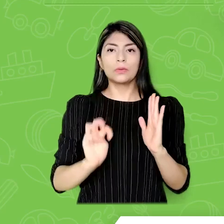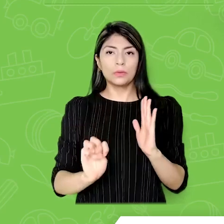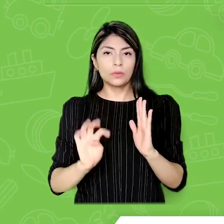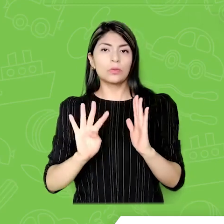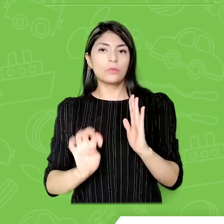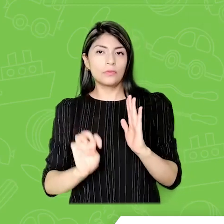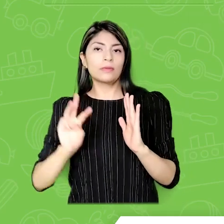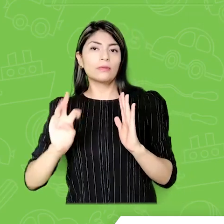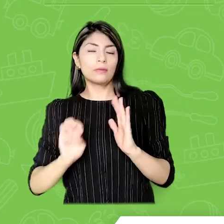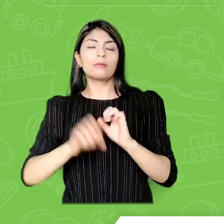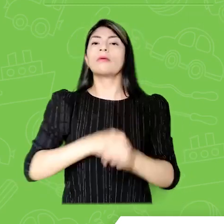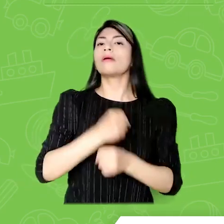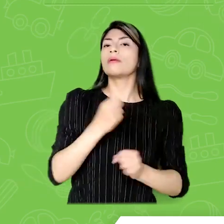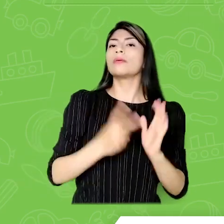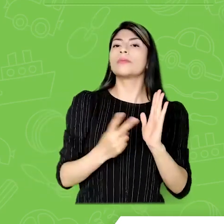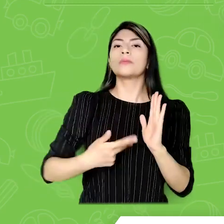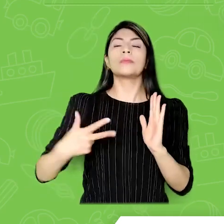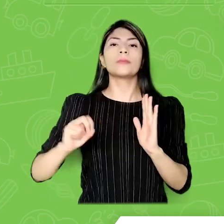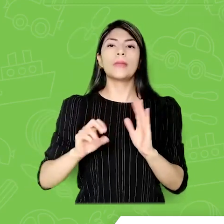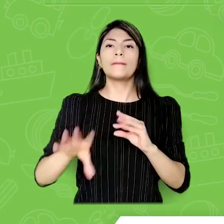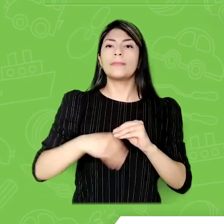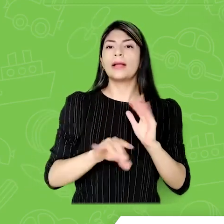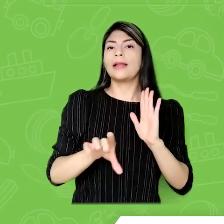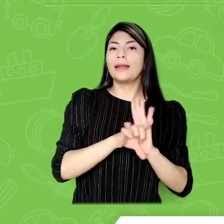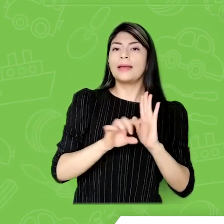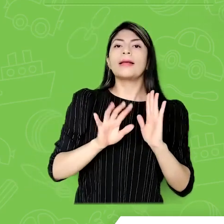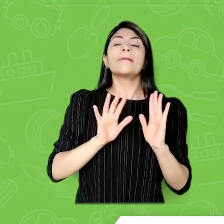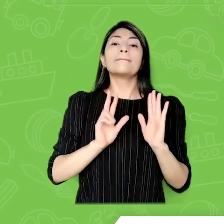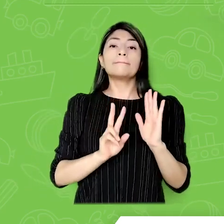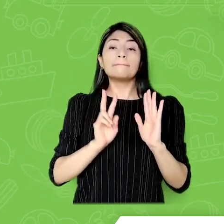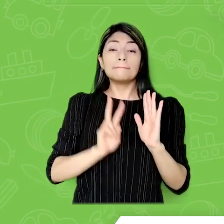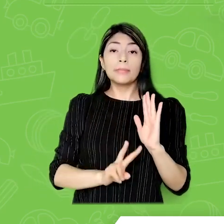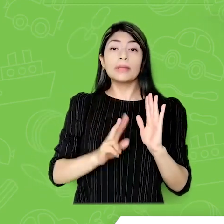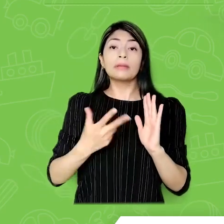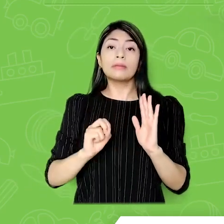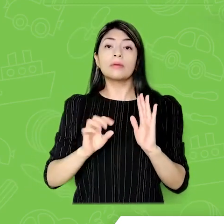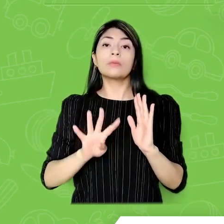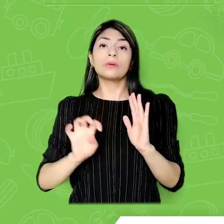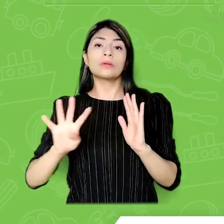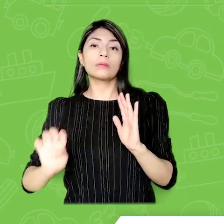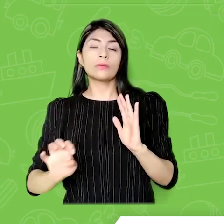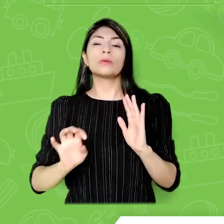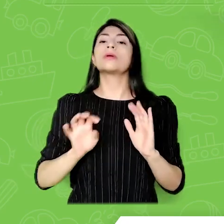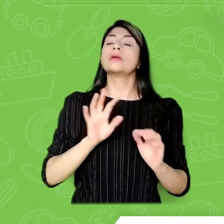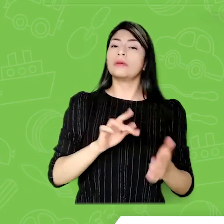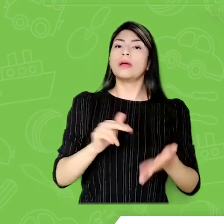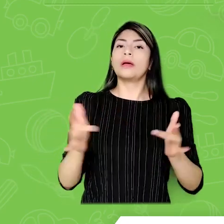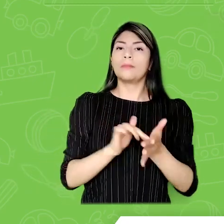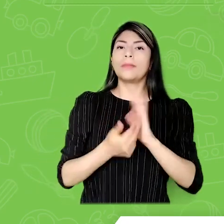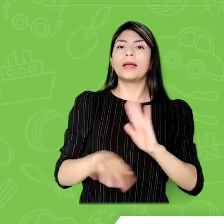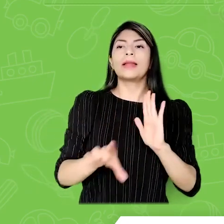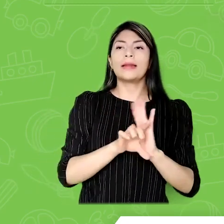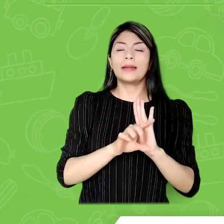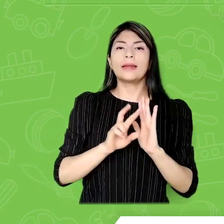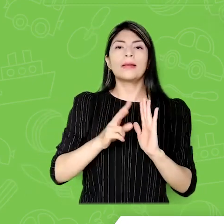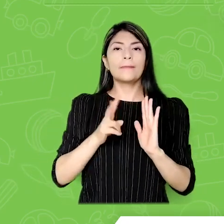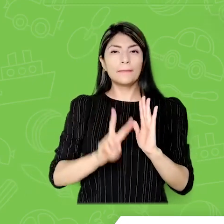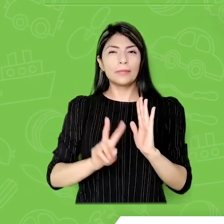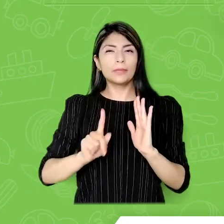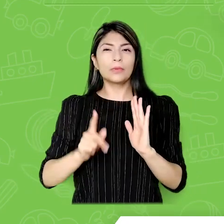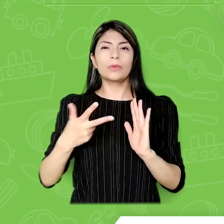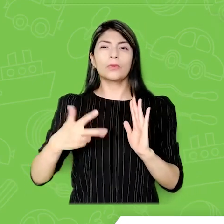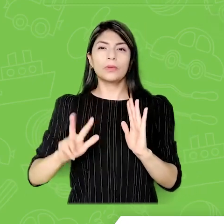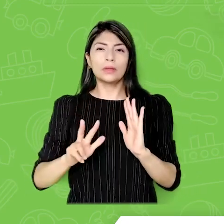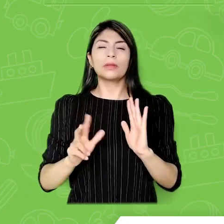2039 y 2043 de 2020, las leyes 2113 y 2119 de 2021, el